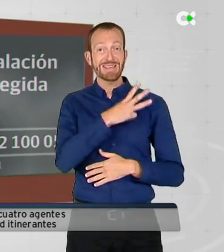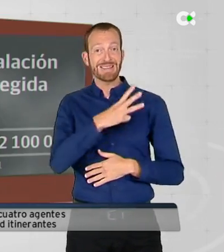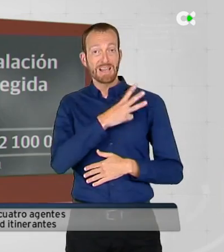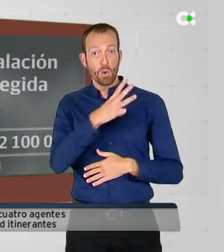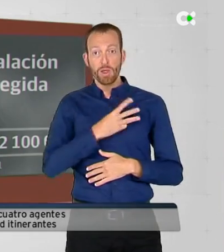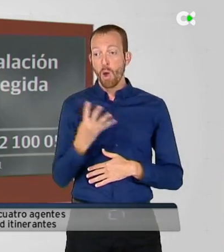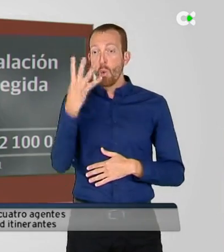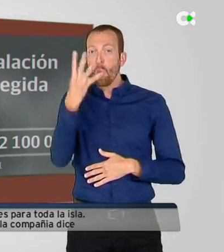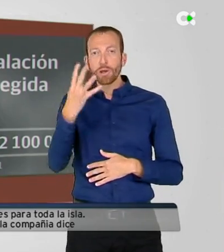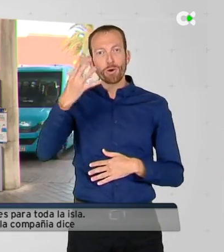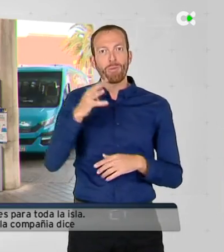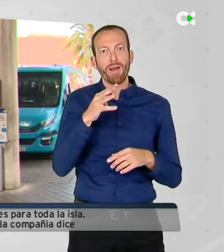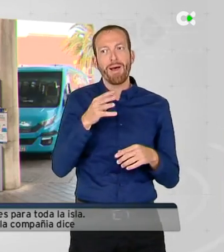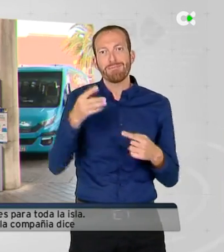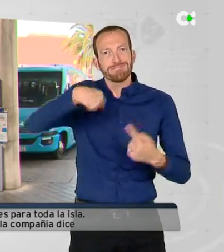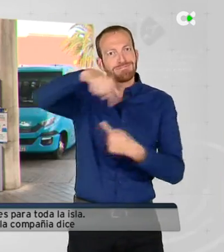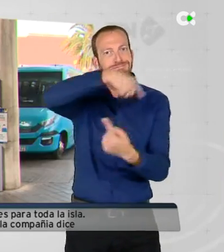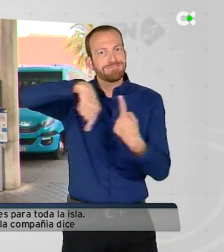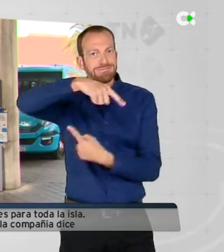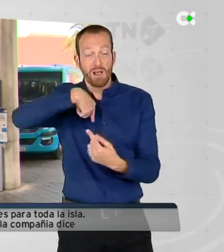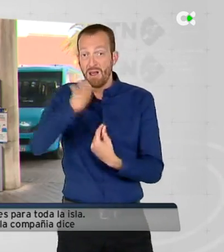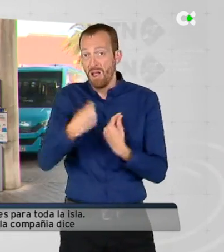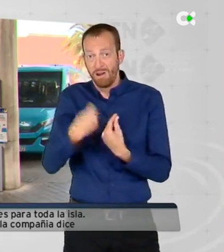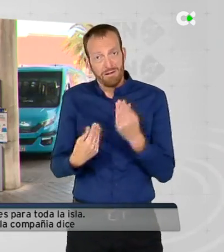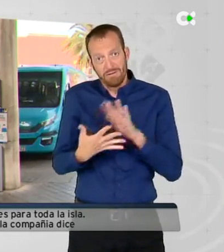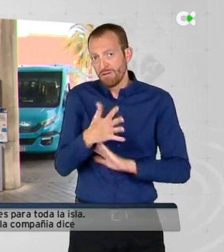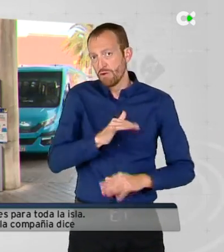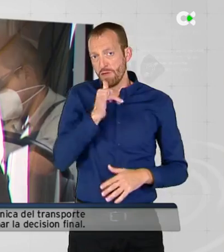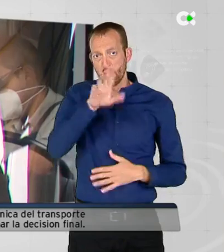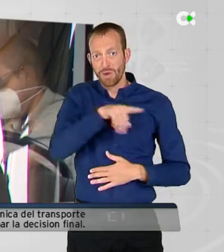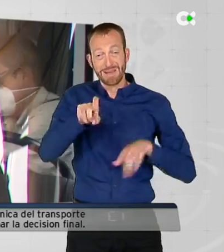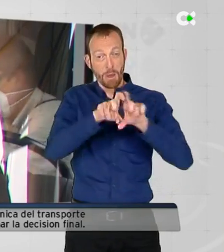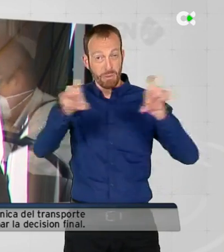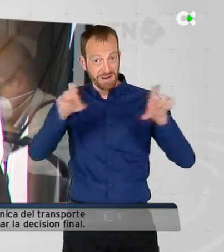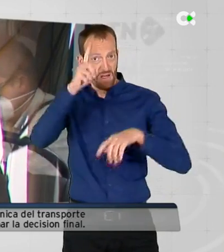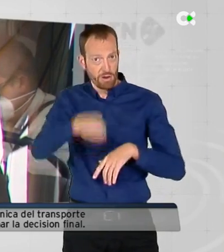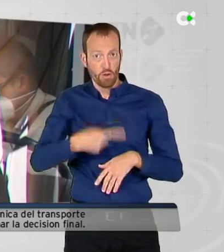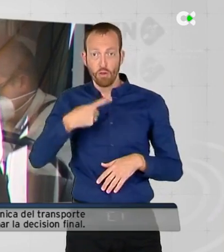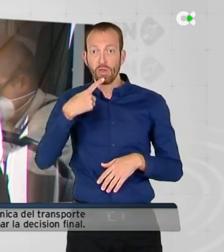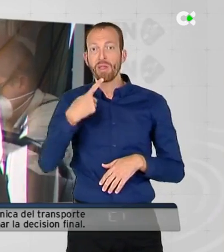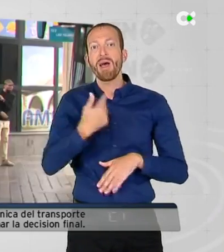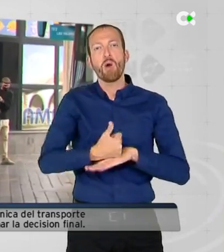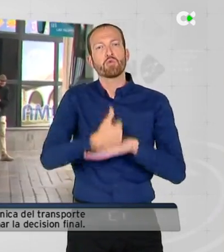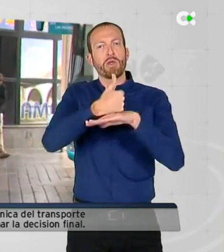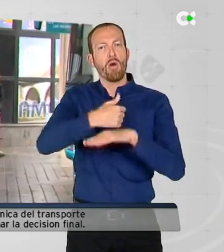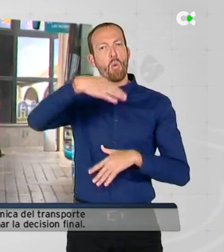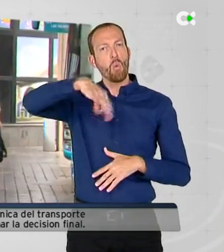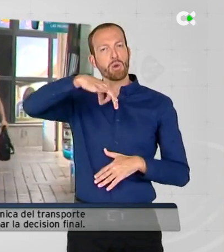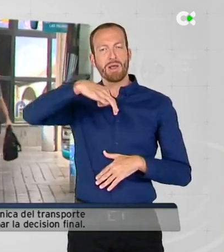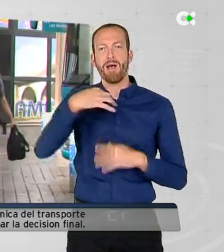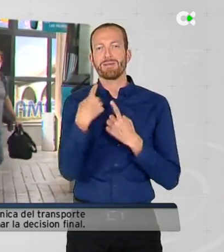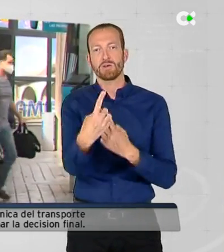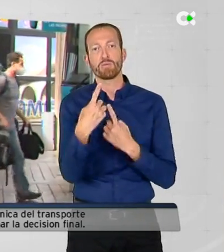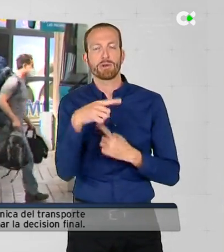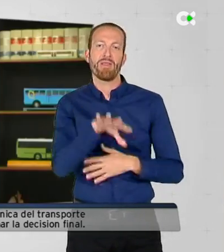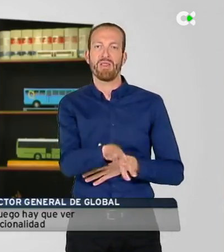seguridad itinerantes y no son suficientes para toda la isla. La dirección de la compañía dice que la autoridad única del transporte es la que va a tomar la